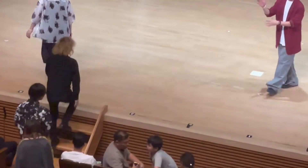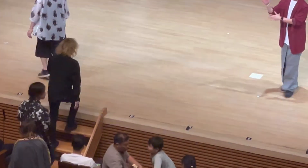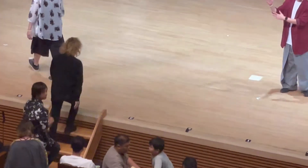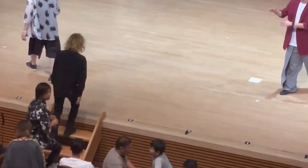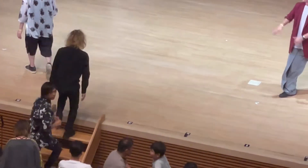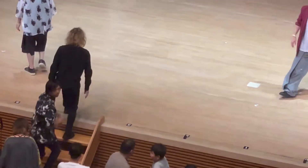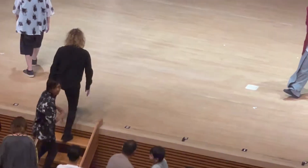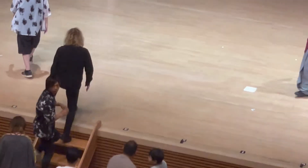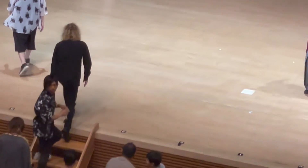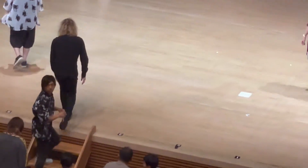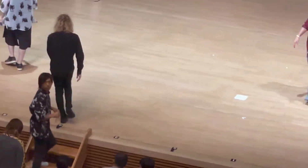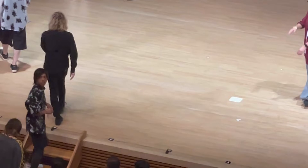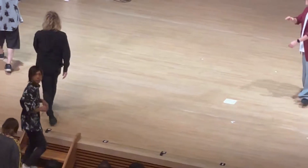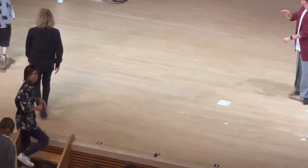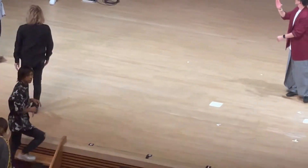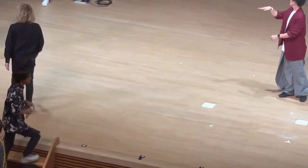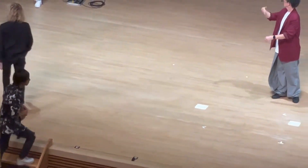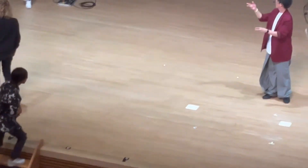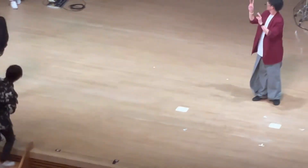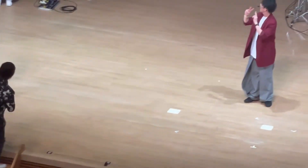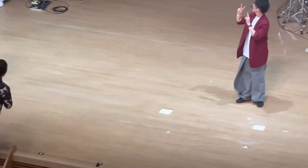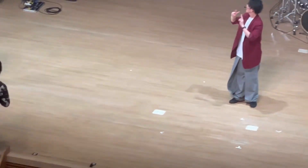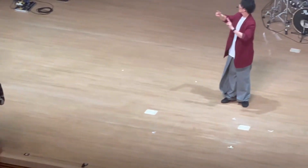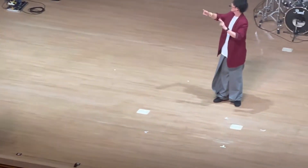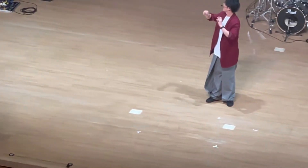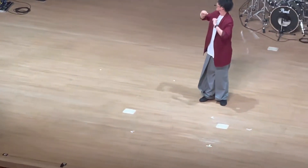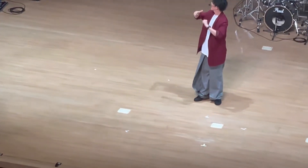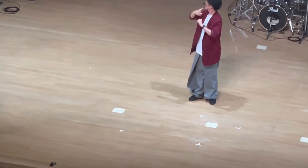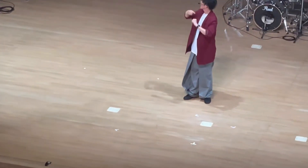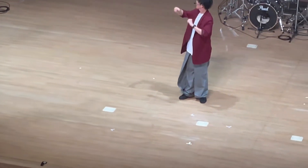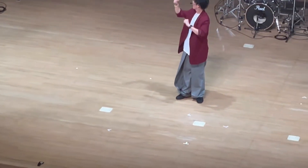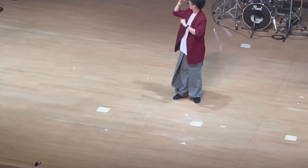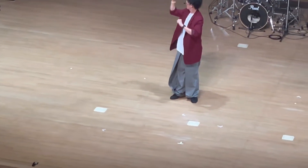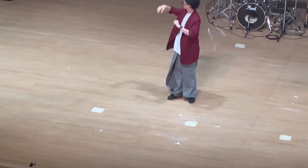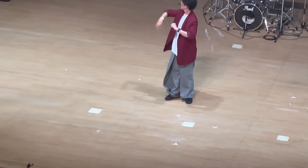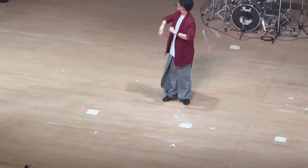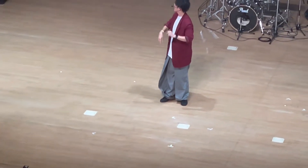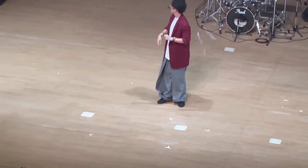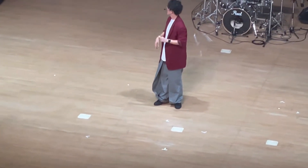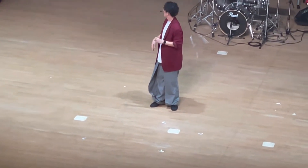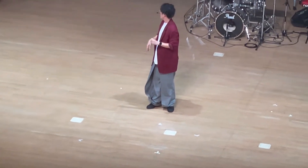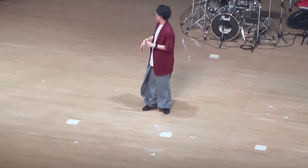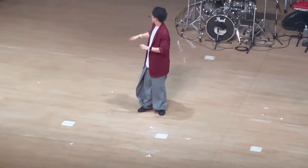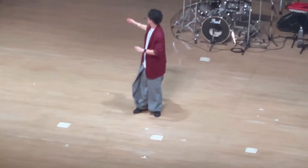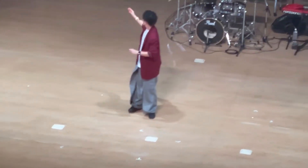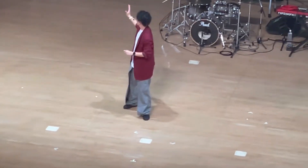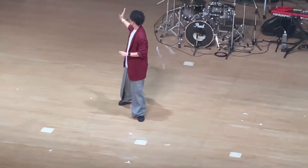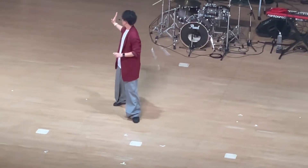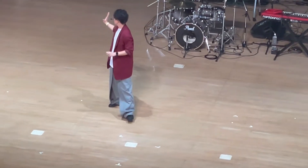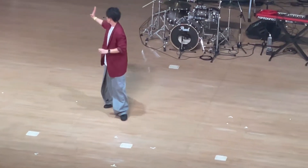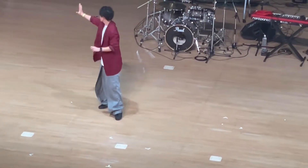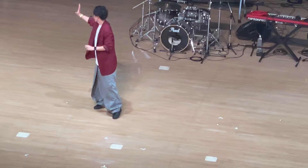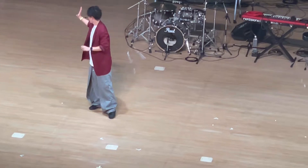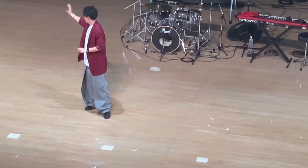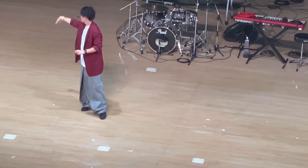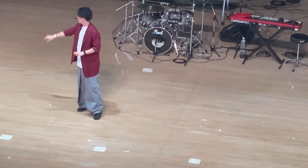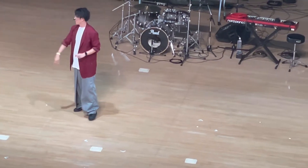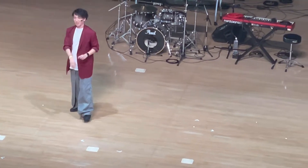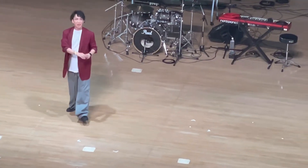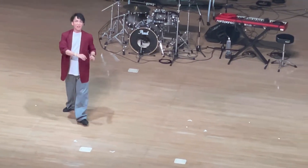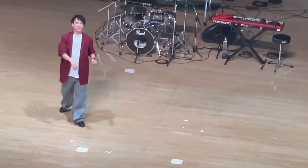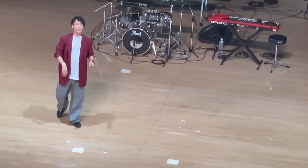ありがとうございます。それではじゃあ、そのまま次のライブに行きたいと思います。が、じゃあ、命これ後ろ下げちゃう